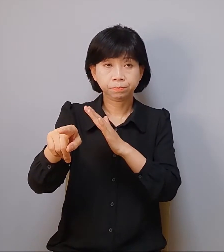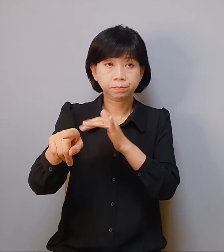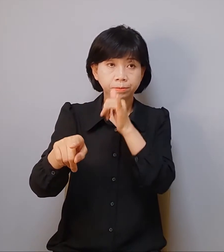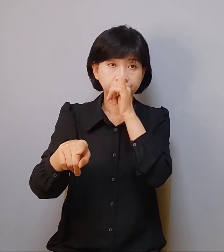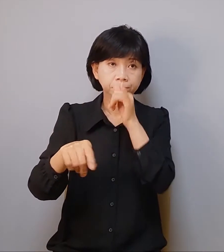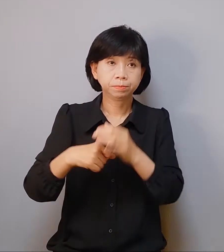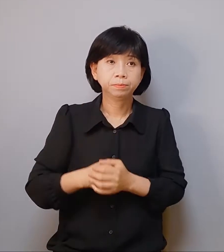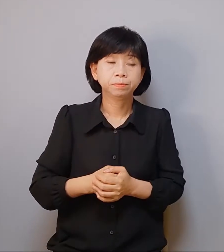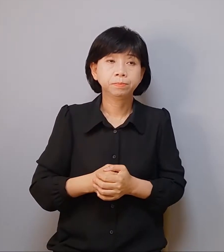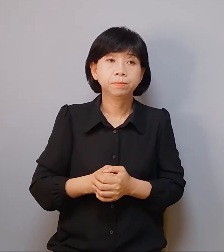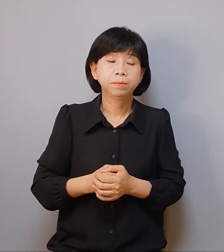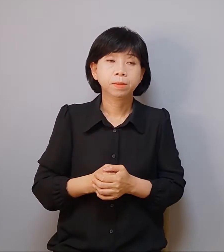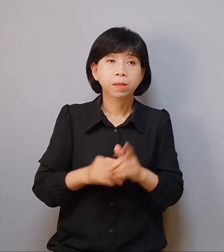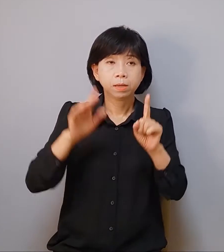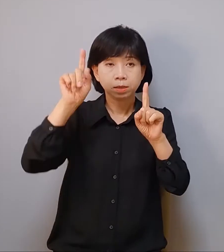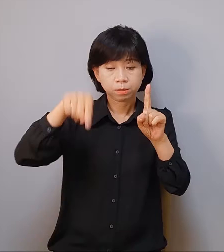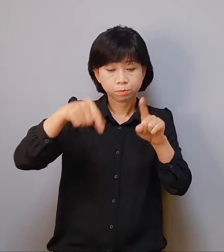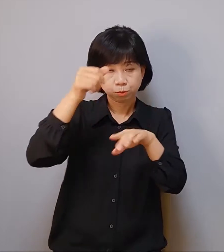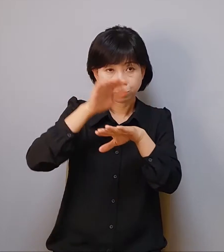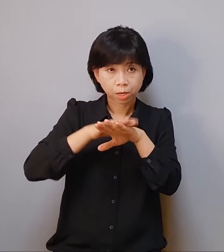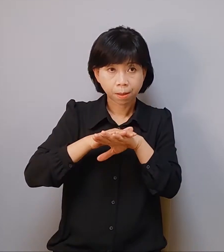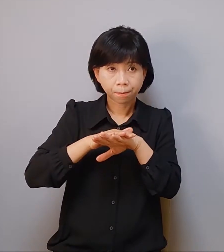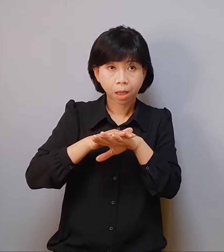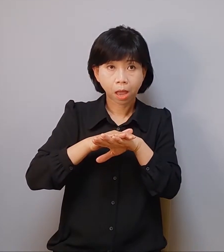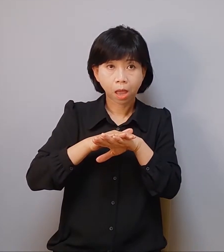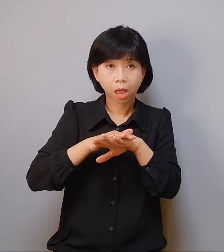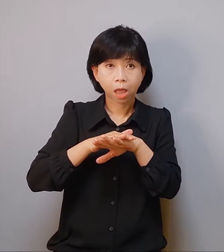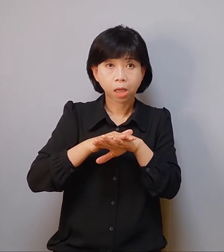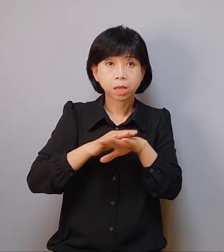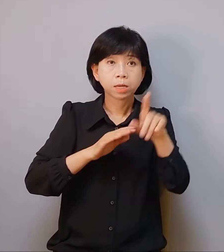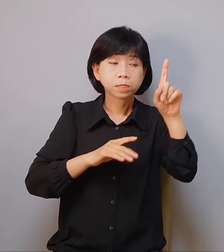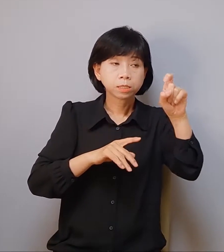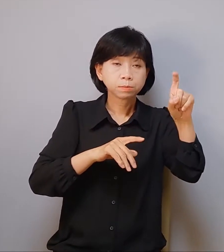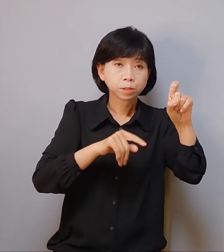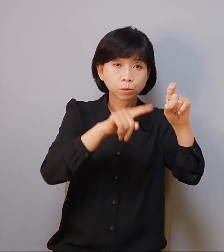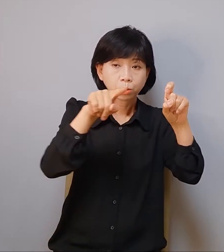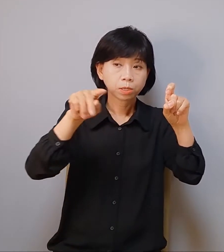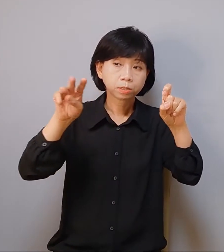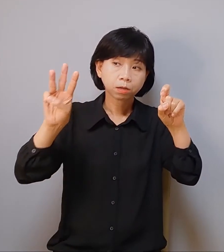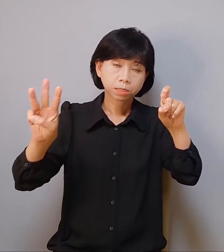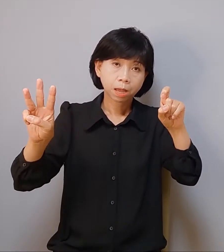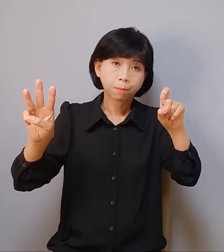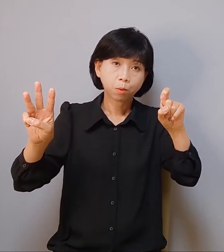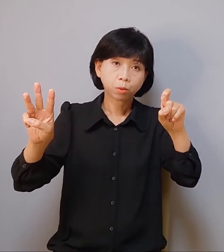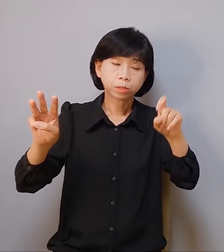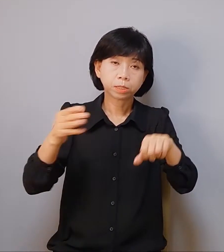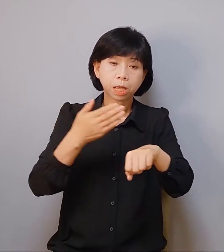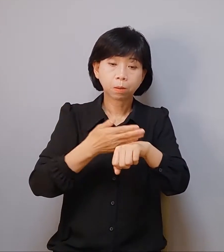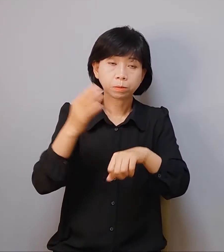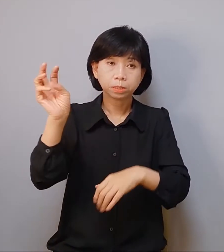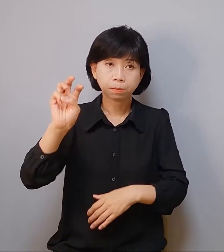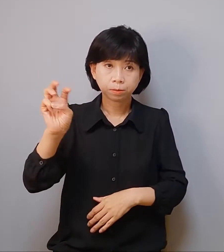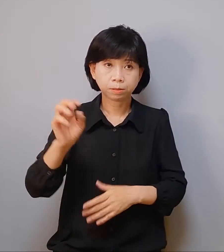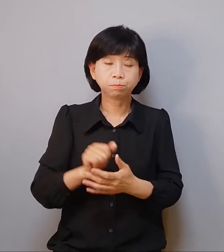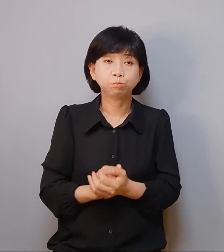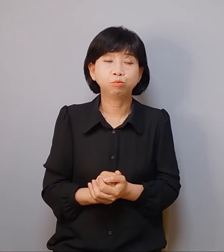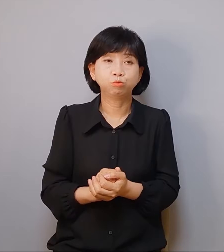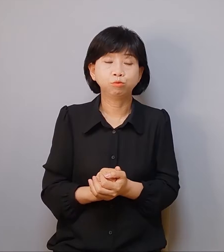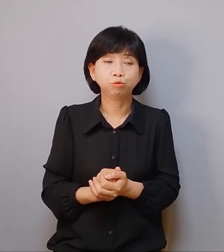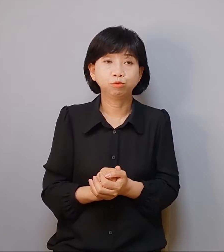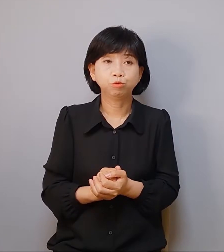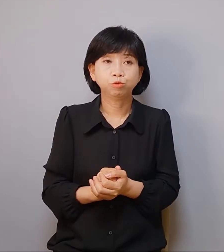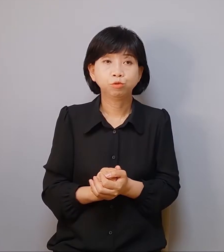일부 예배가 동절기 11월에서 3월에는 9시 30분이고 하절기 4월부터